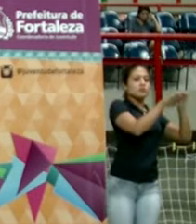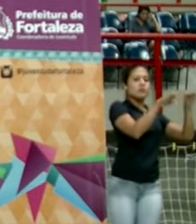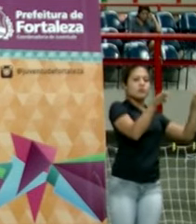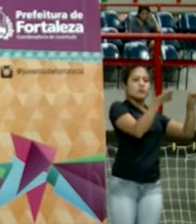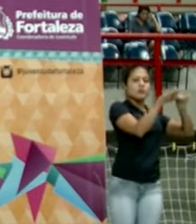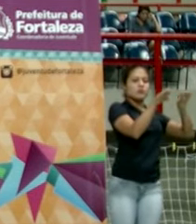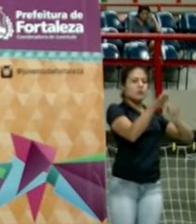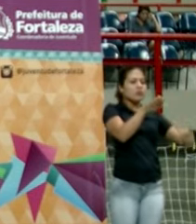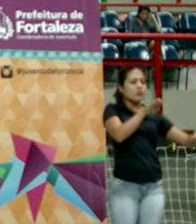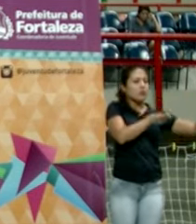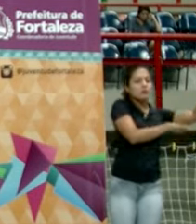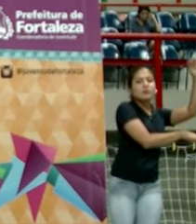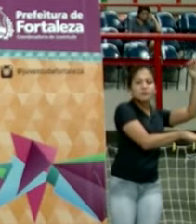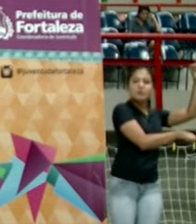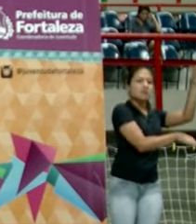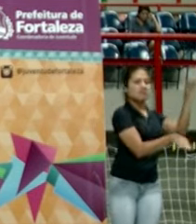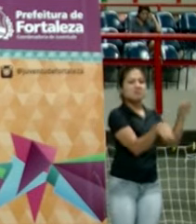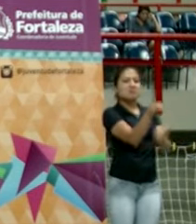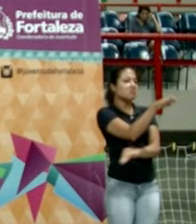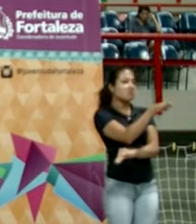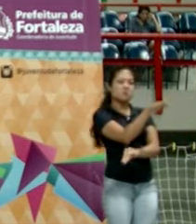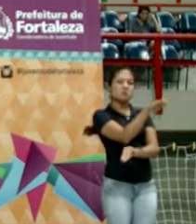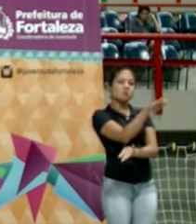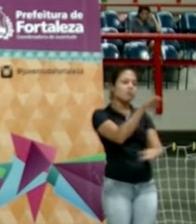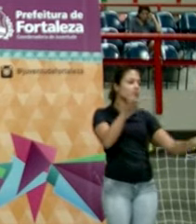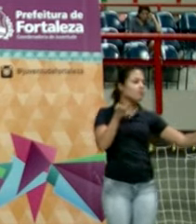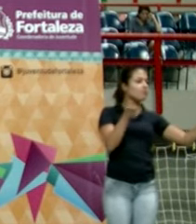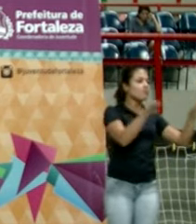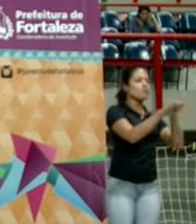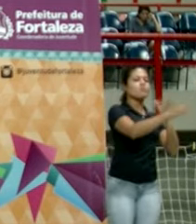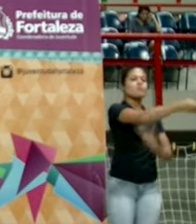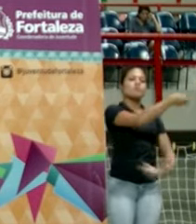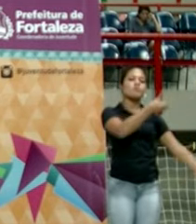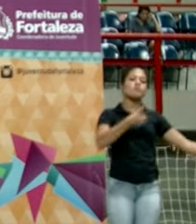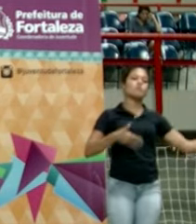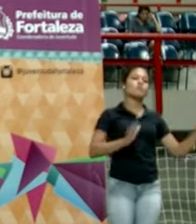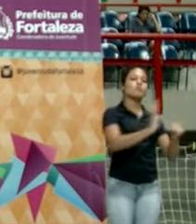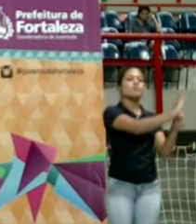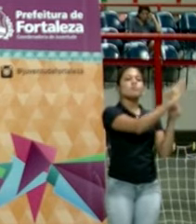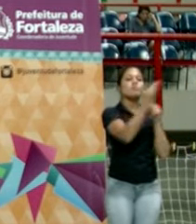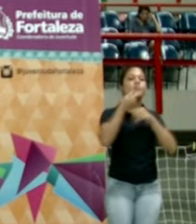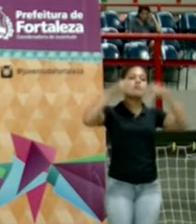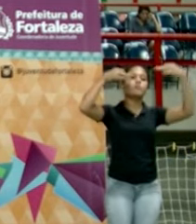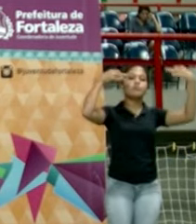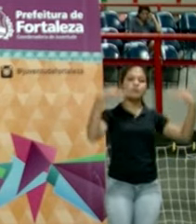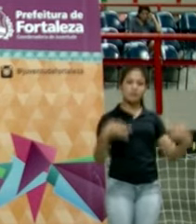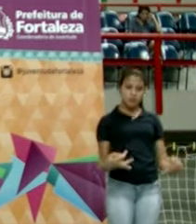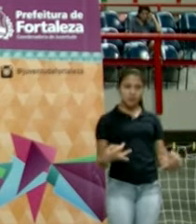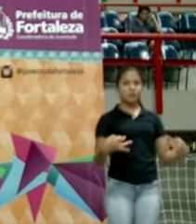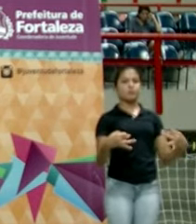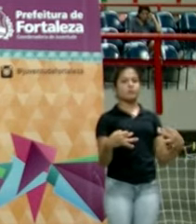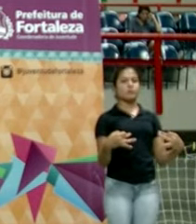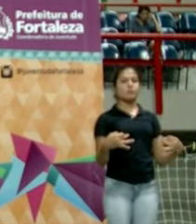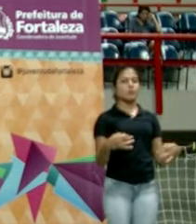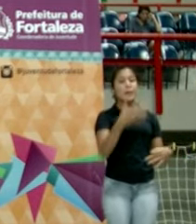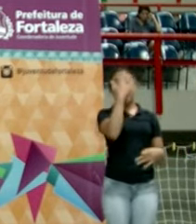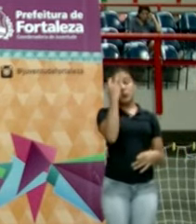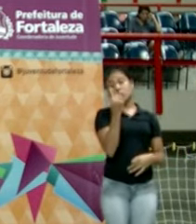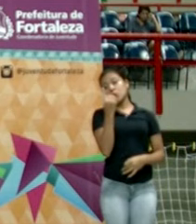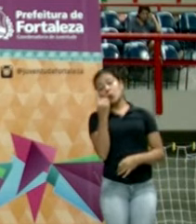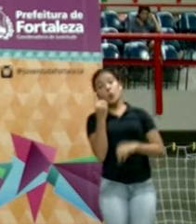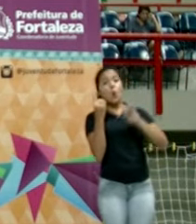a proporção. E da mesma forma, quando se trata de distribuir entre duas outras